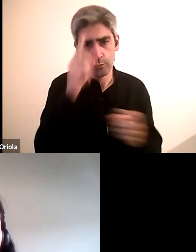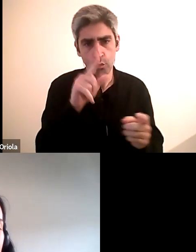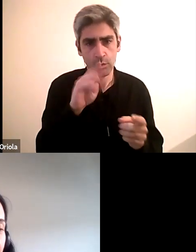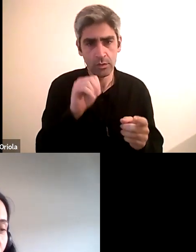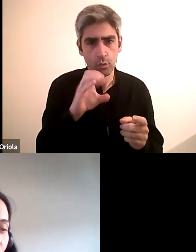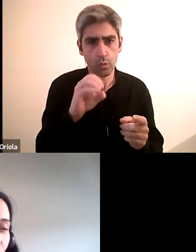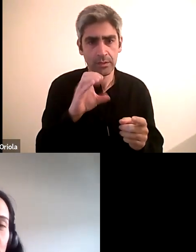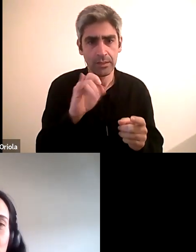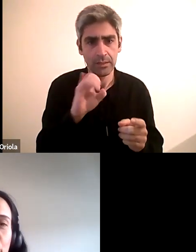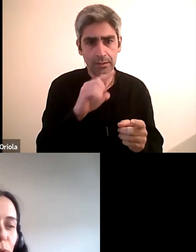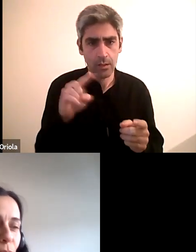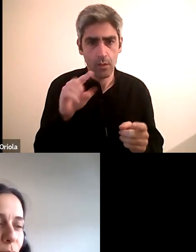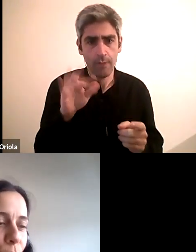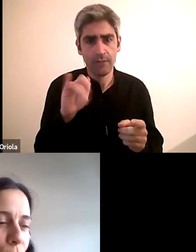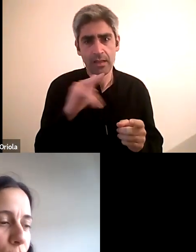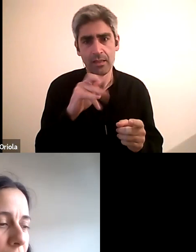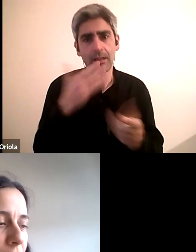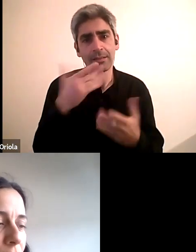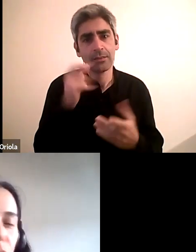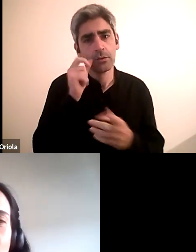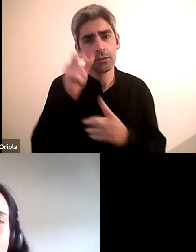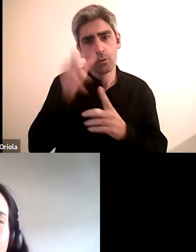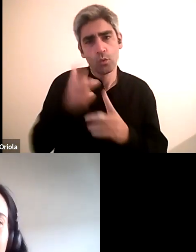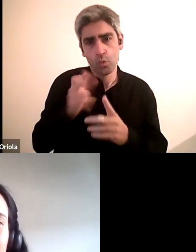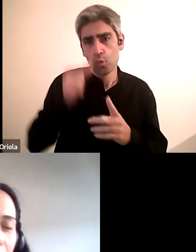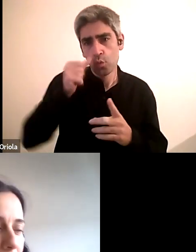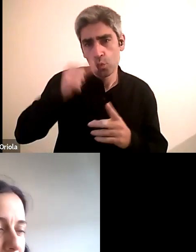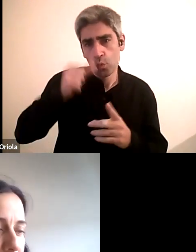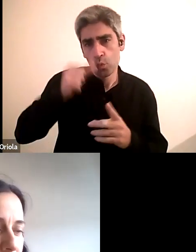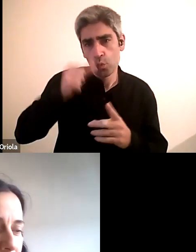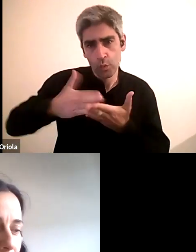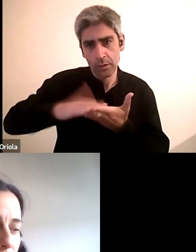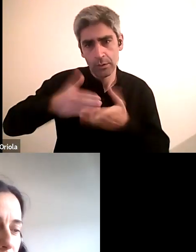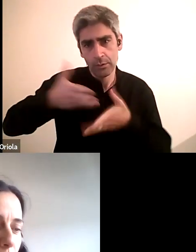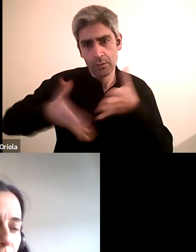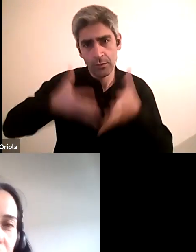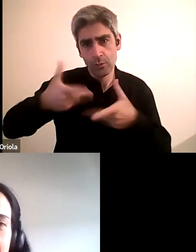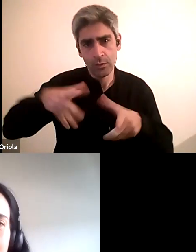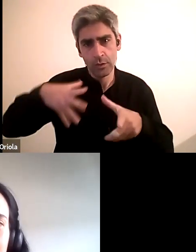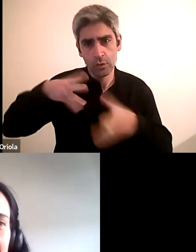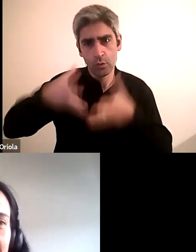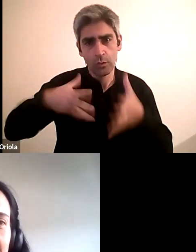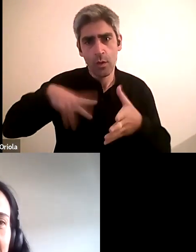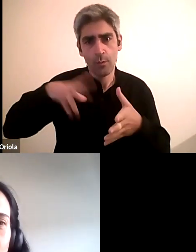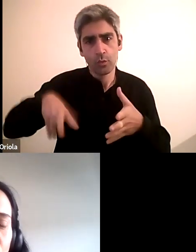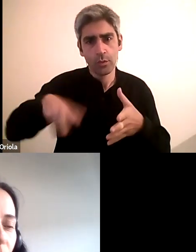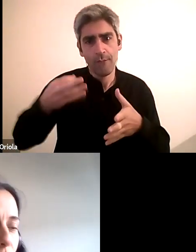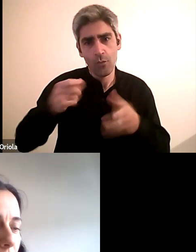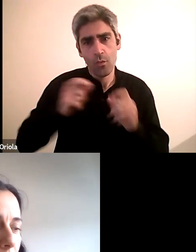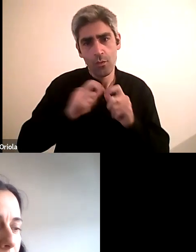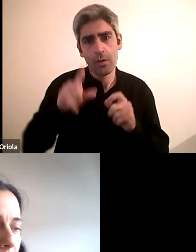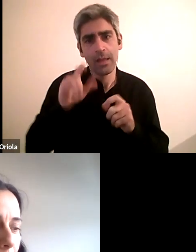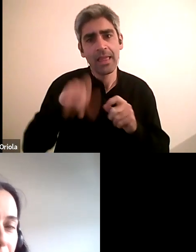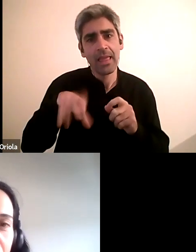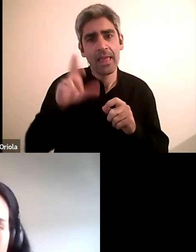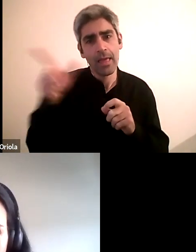a presença do Dr. Luís Oriola, intérprete da língua gestual portuguesa do Instituto